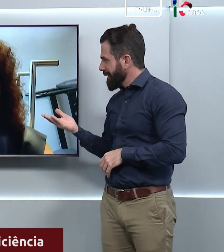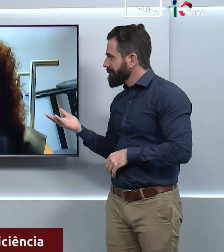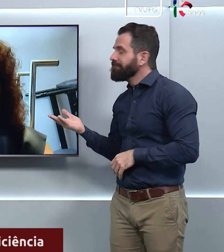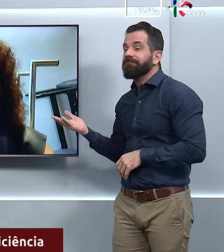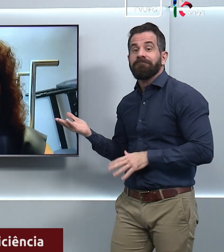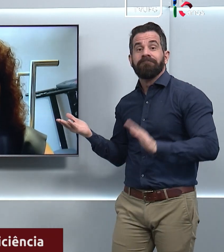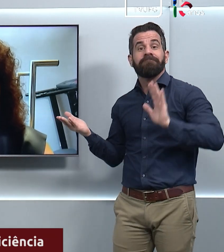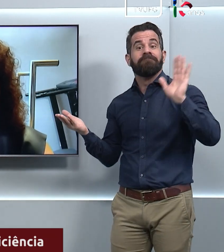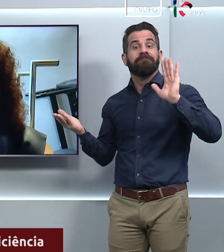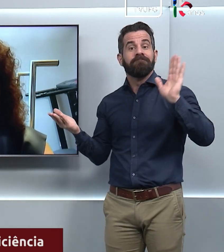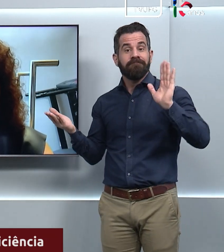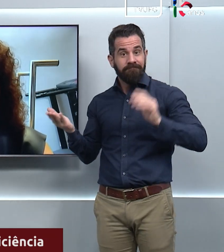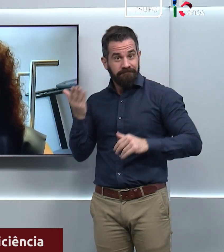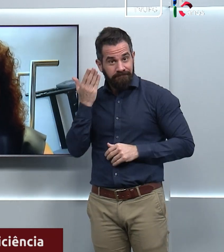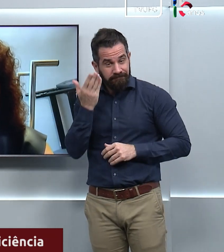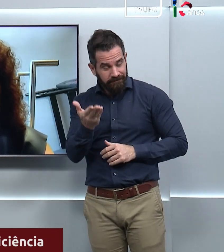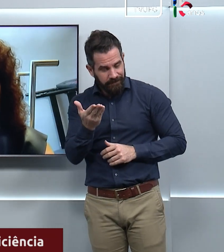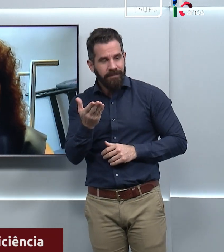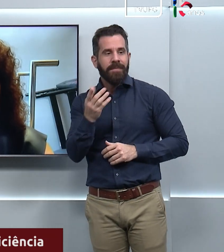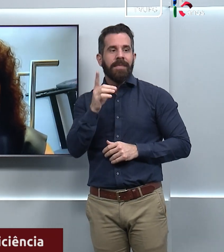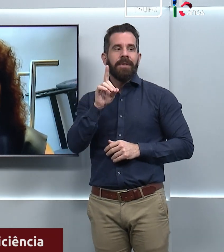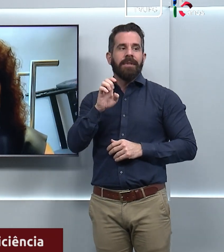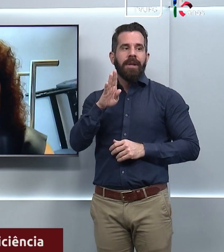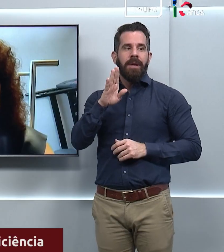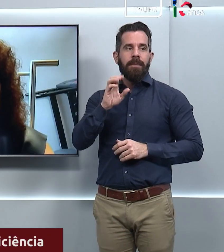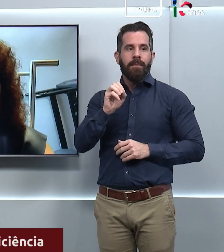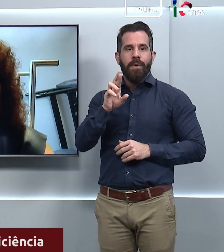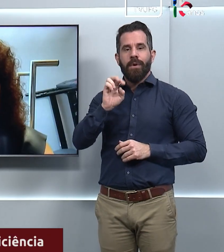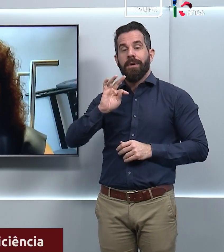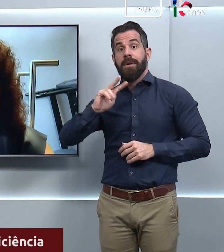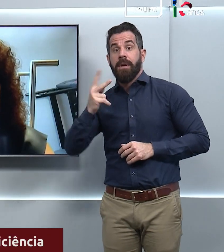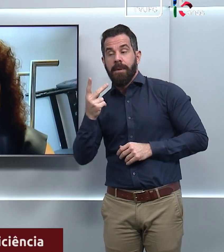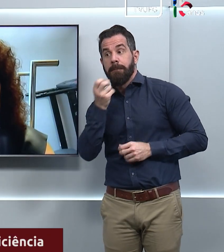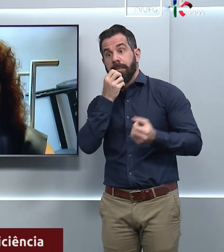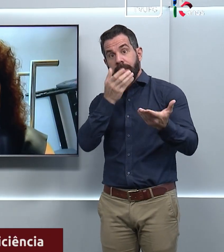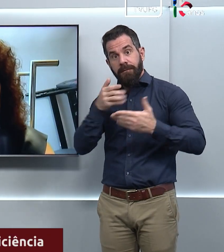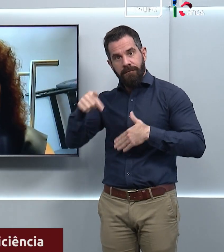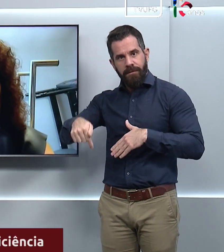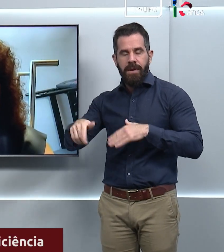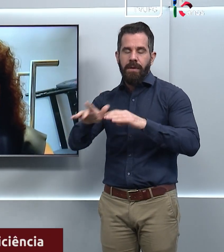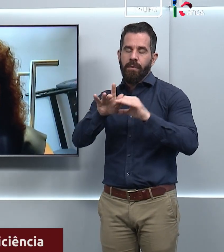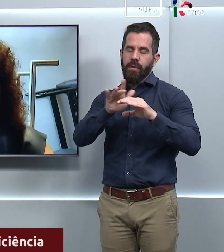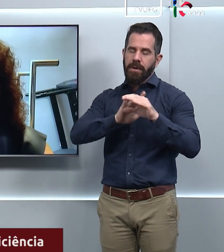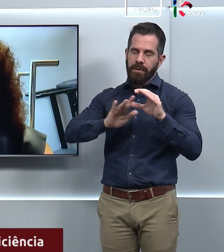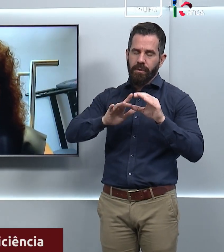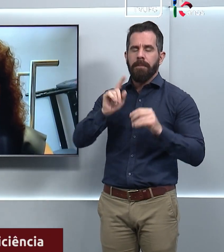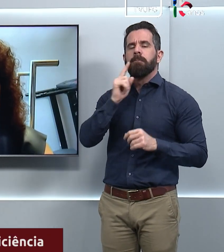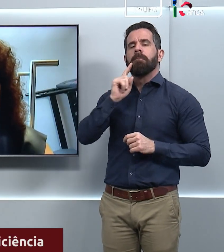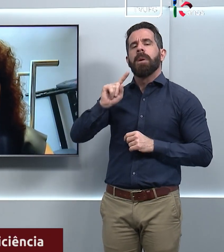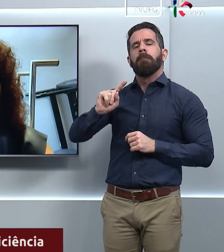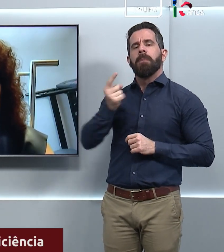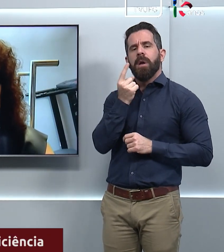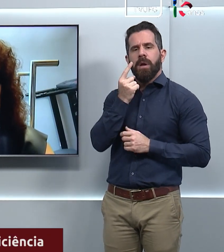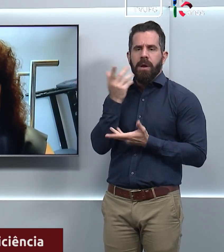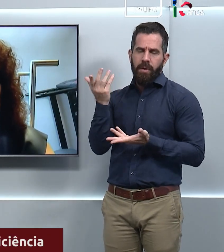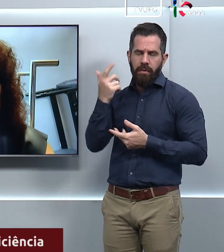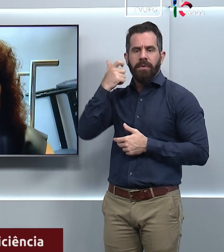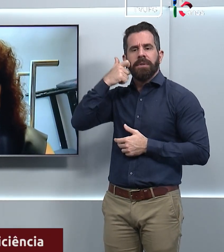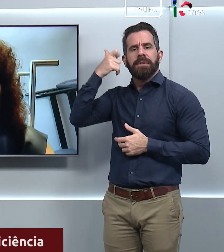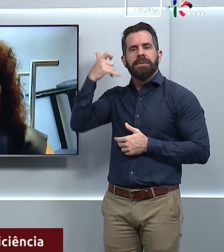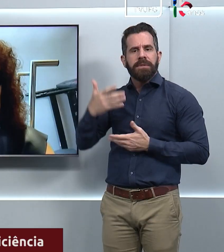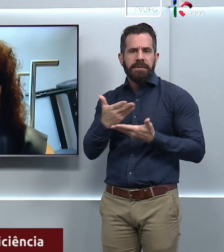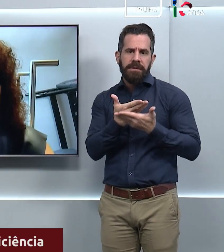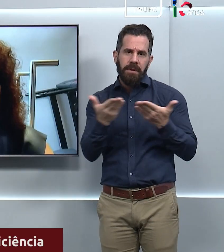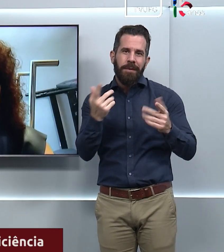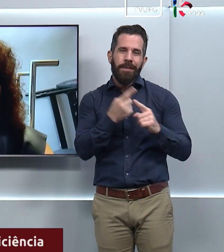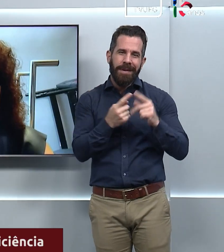tela. Olá, doutora Débora, muito obrigada pela sua presença, seja bem-vinda ao Conexões. Peço que, para começar, a senhora se descreva fisicamente para o